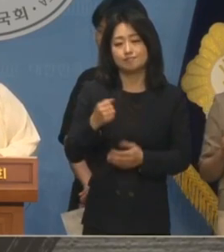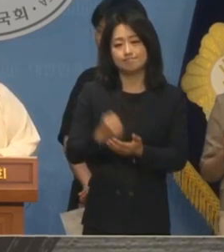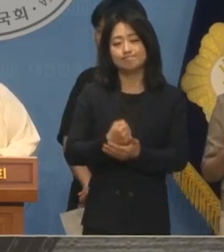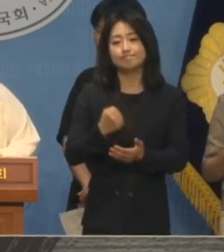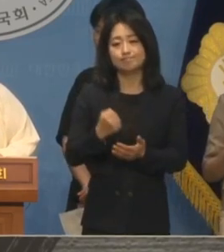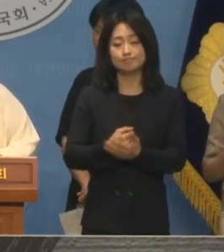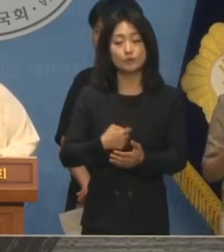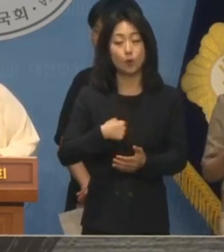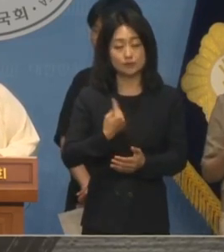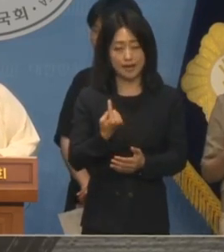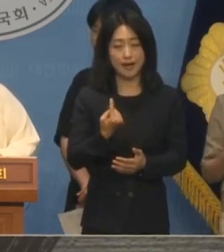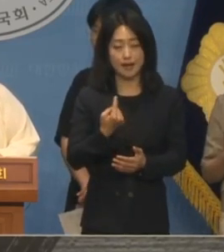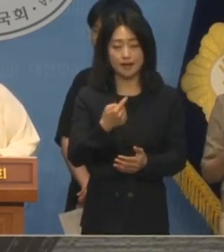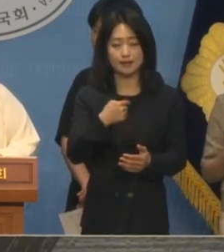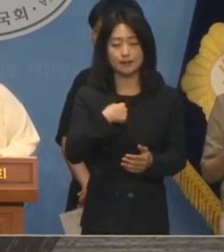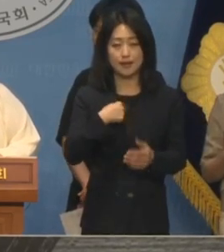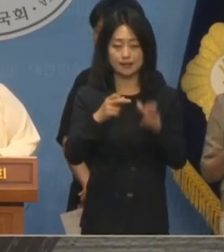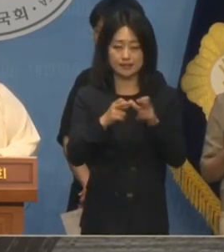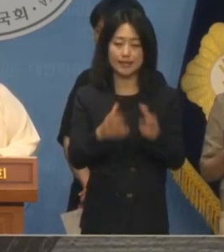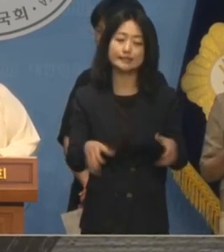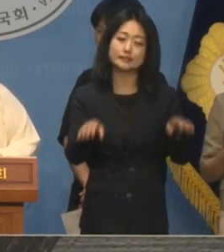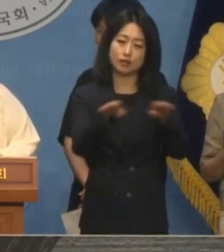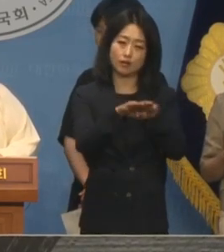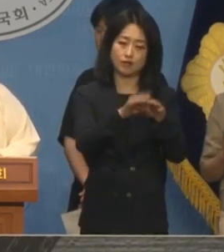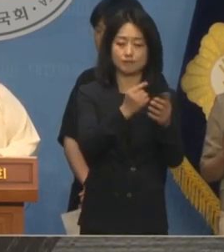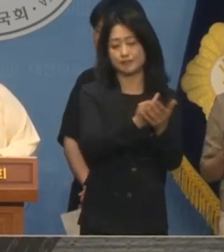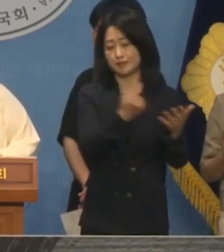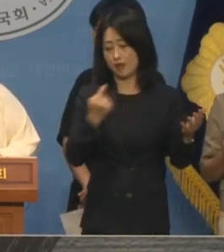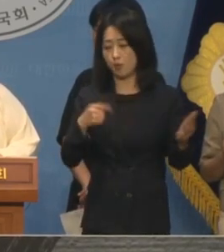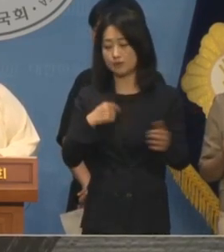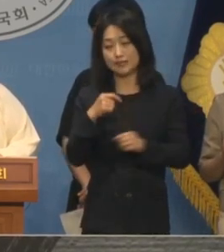이렇게 혼자 시설에서 나와